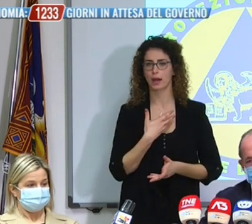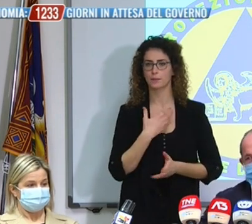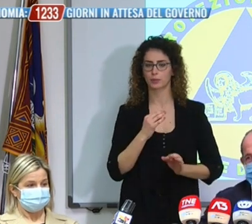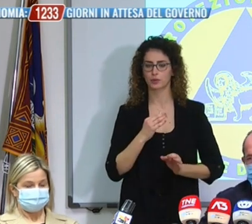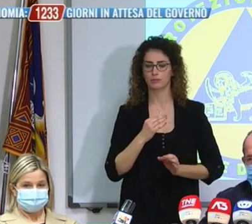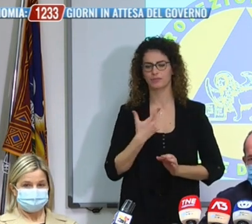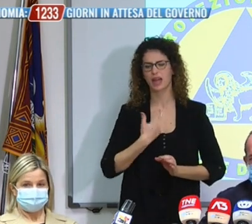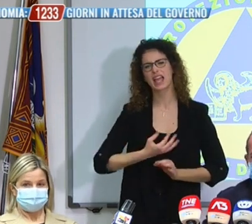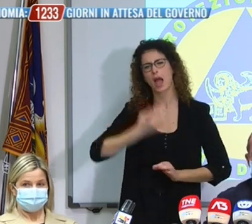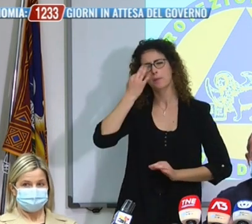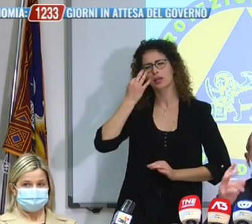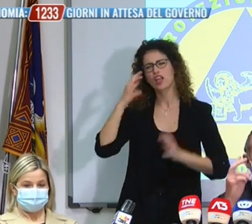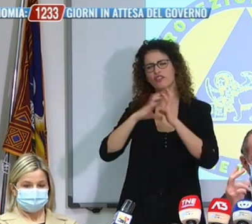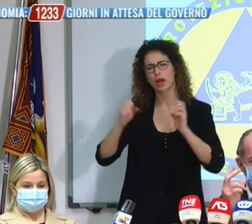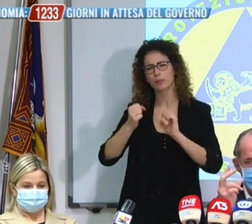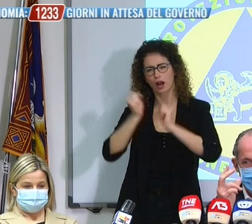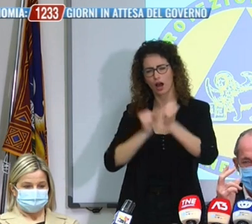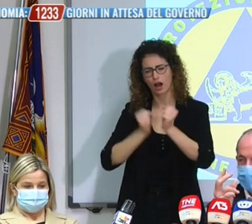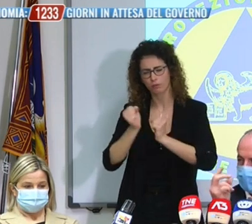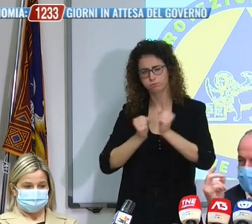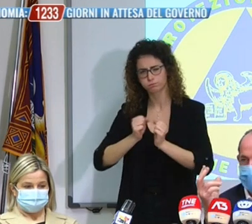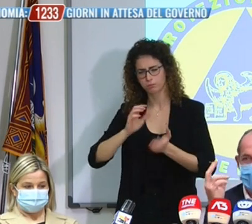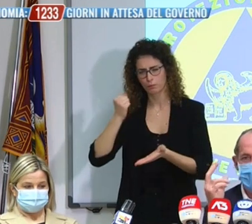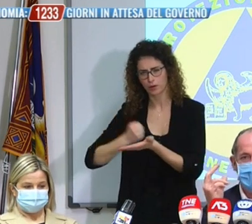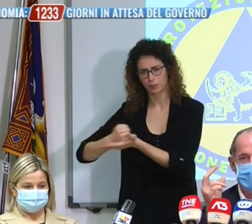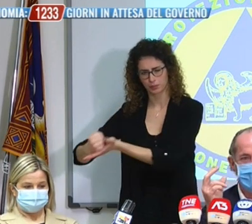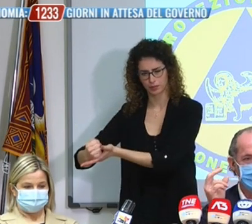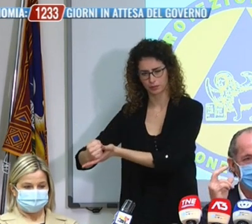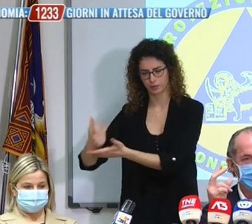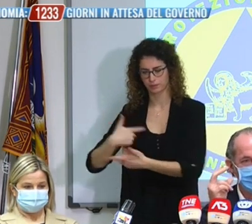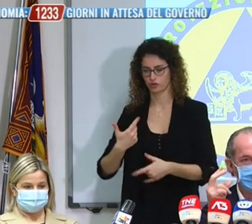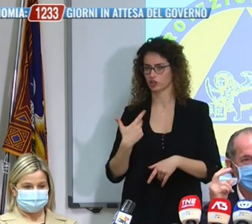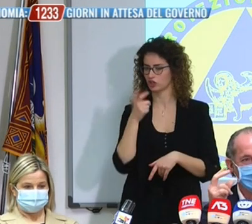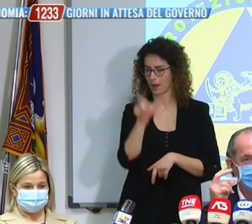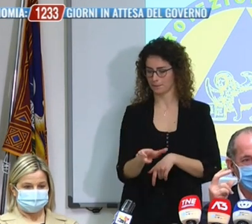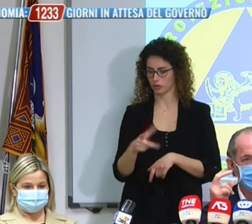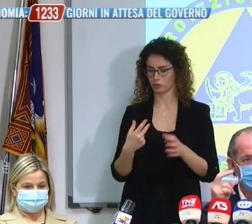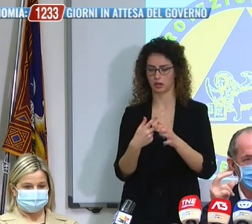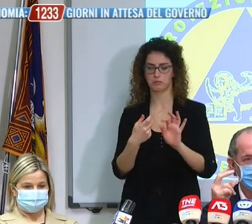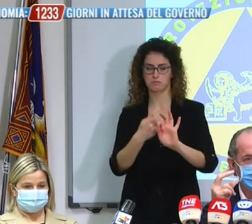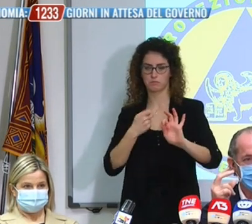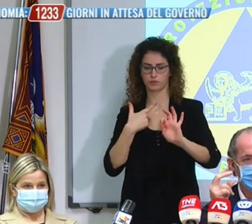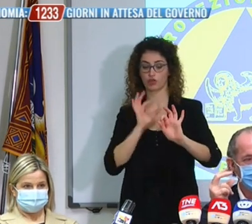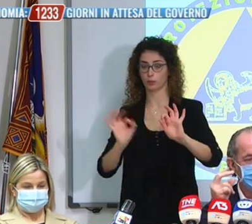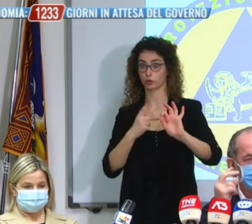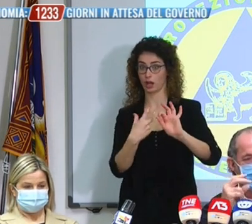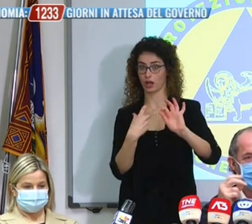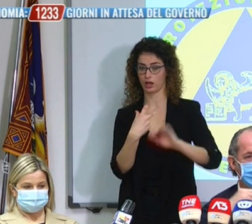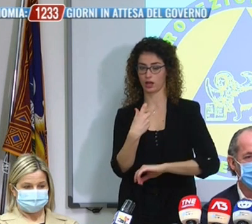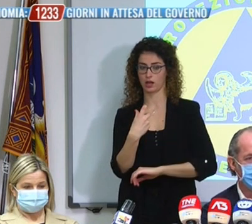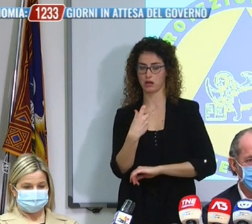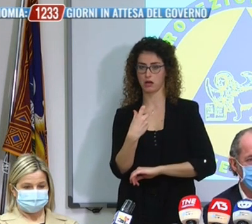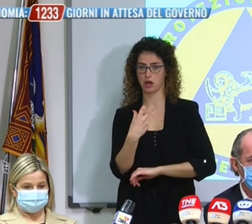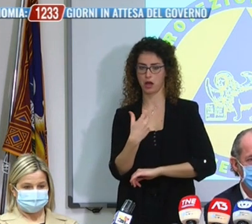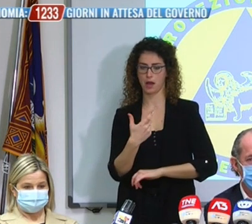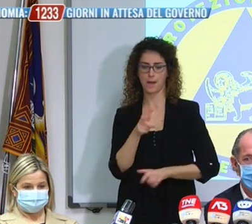una catena di montaggio, cioè c'è il vaccinatore al quale arriva in mano la siringa già predisposta, il paziente